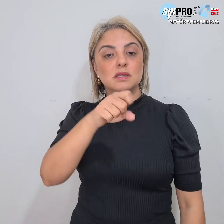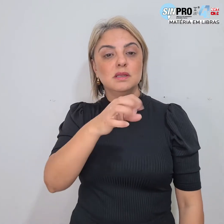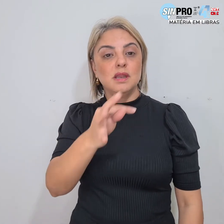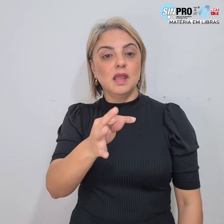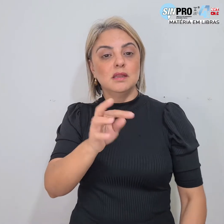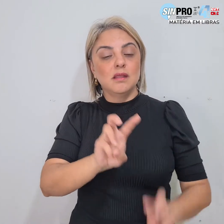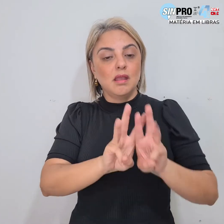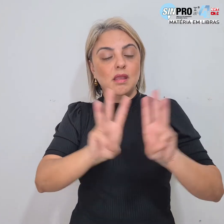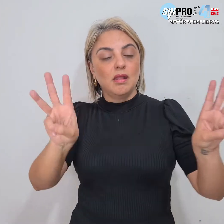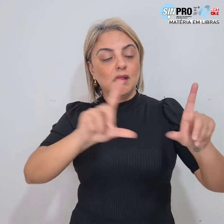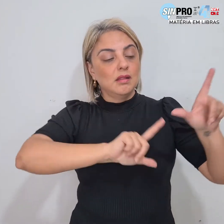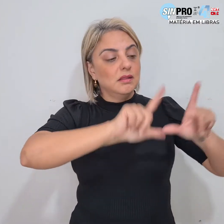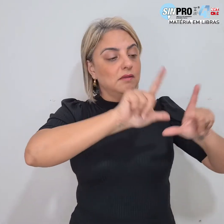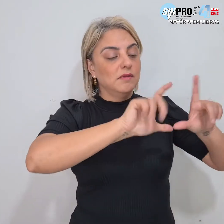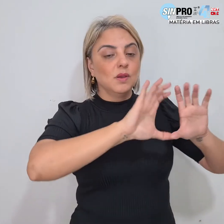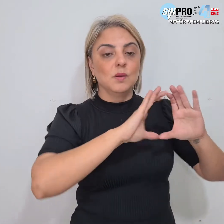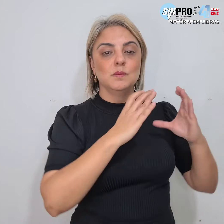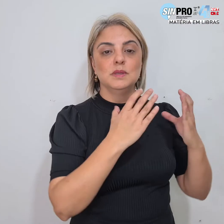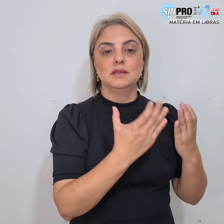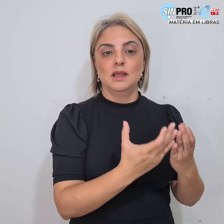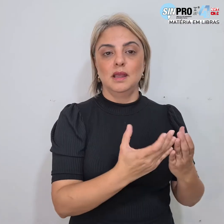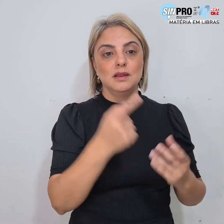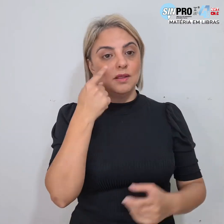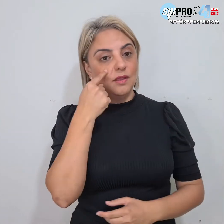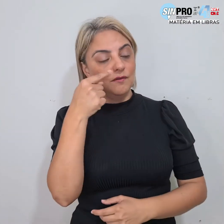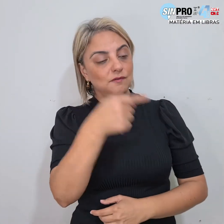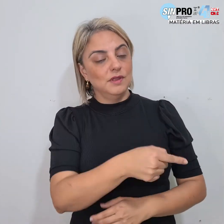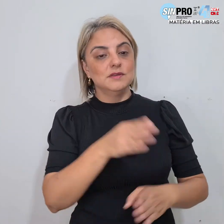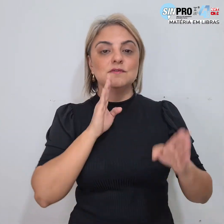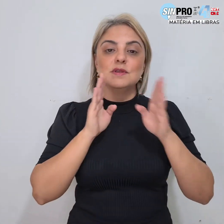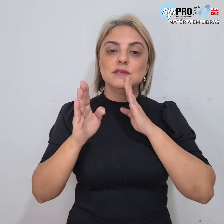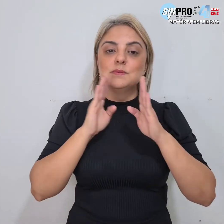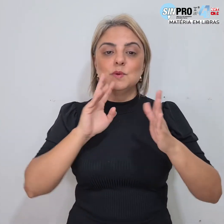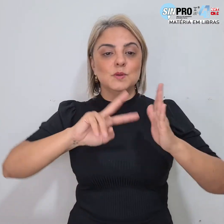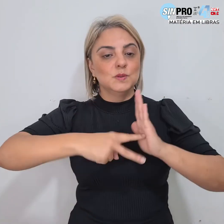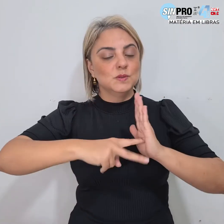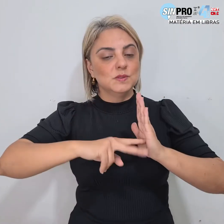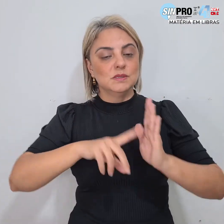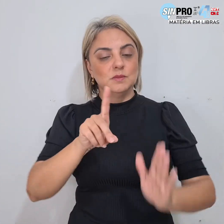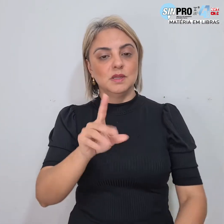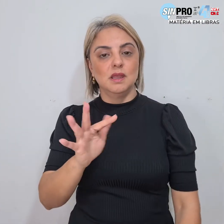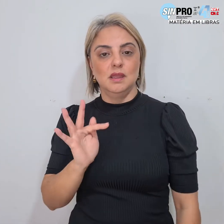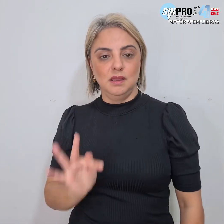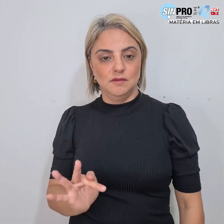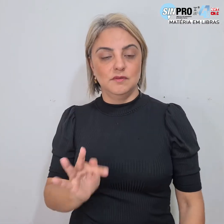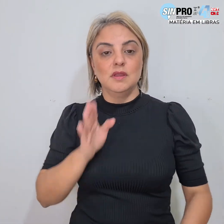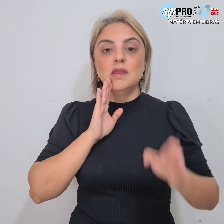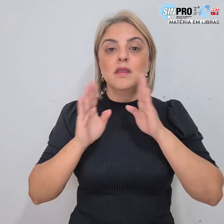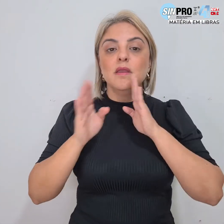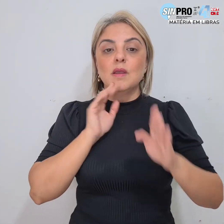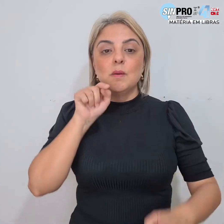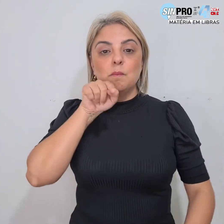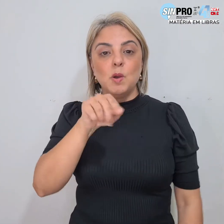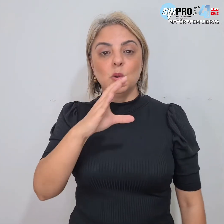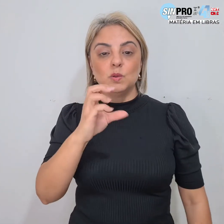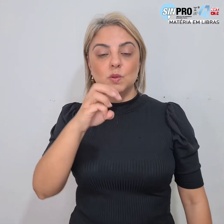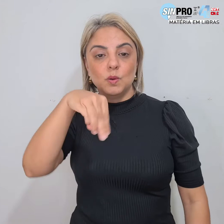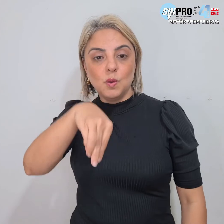site e fanpage da TV comunitária. Assista pelo Facebook do CIMPRO DF, facebook.com